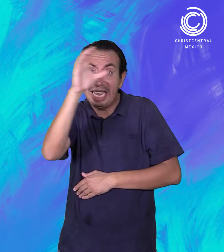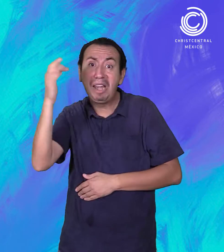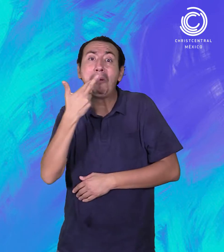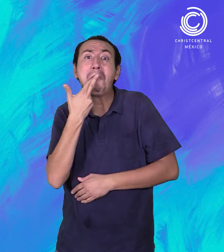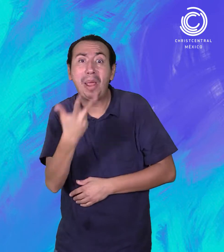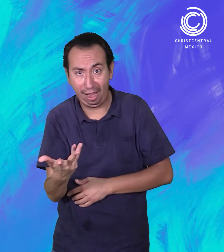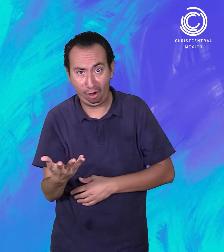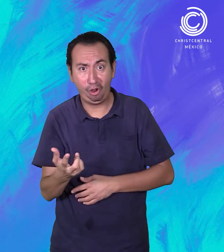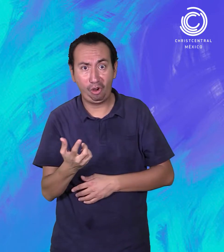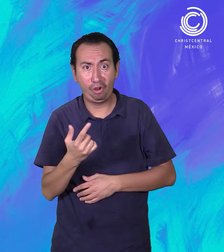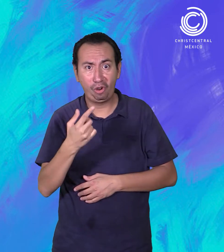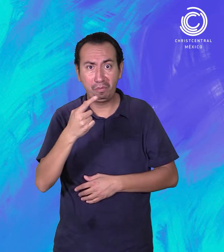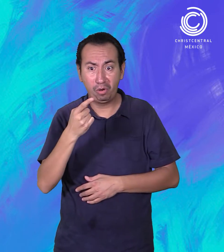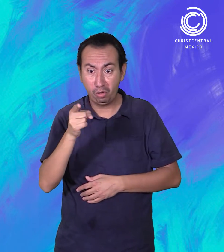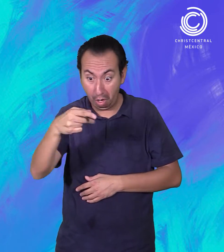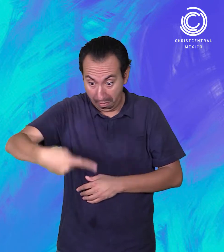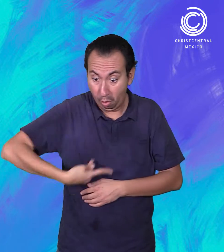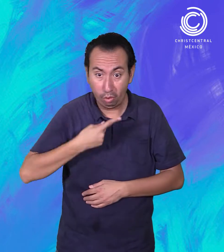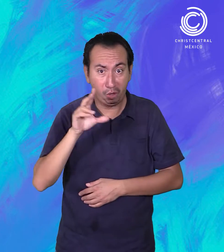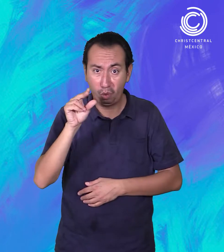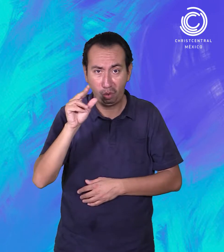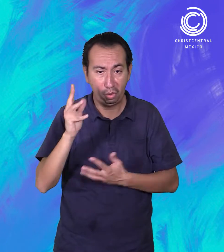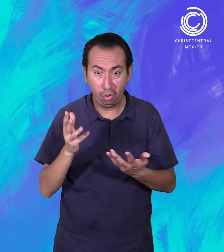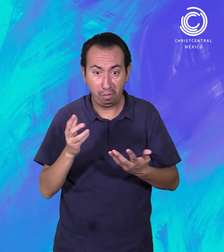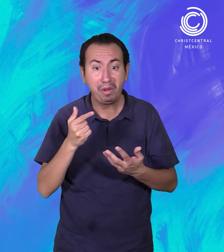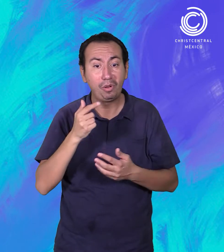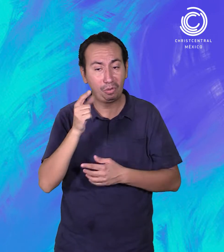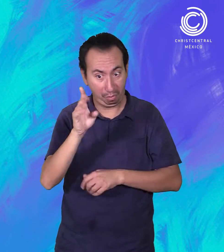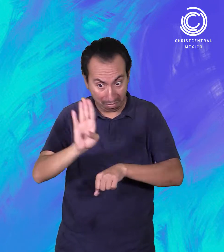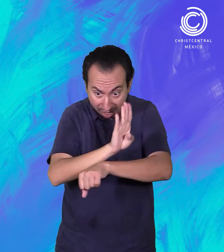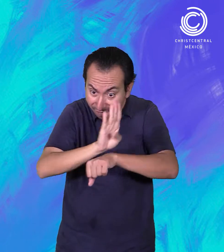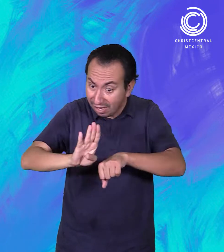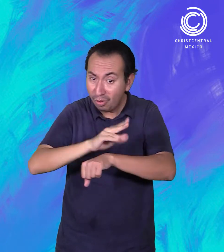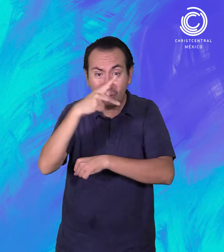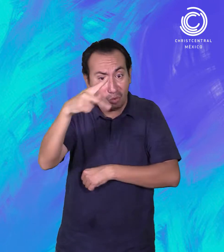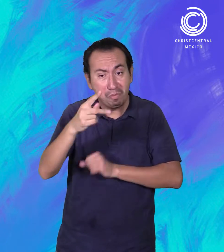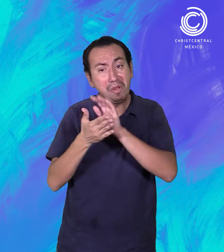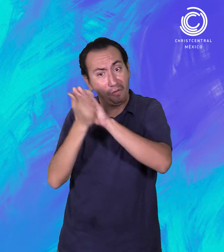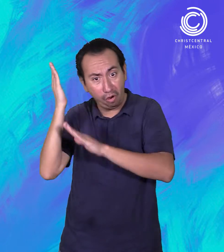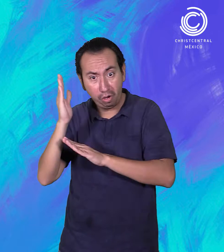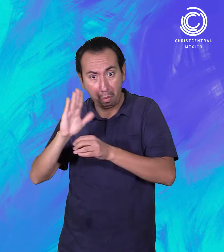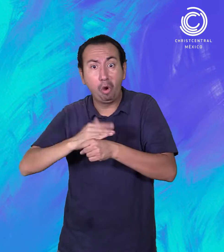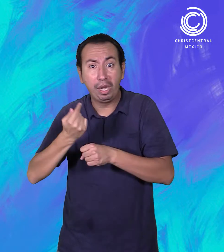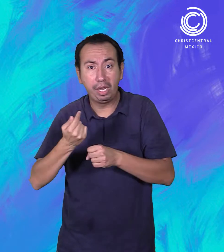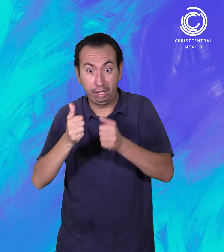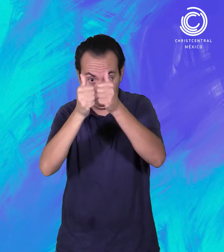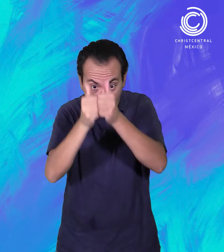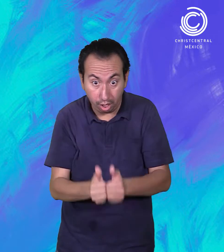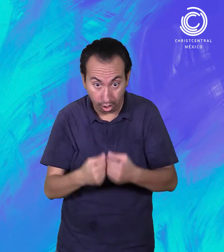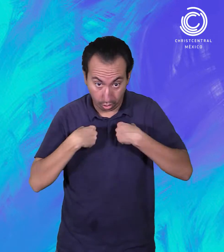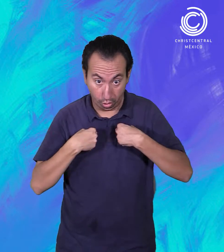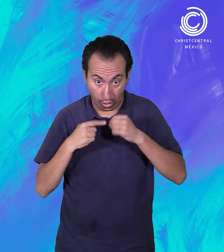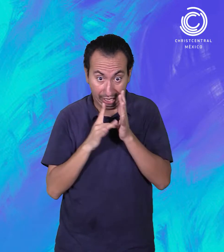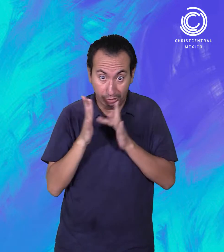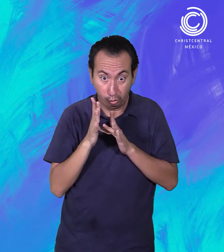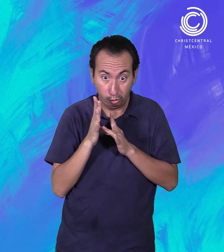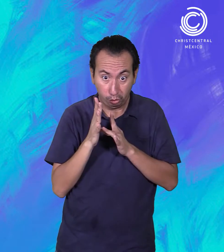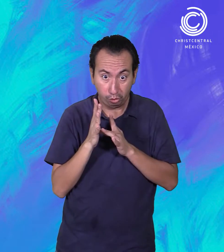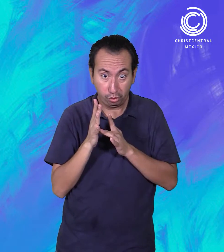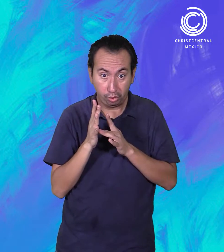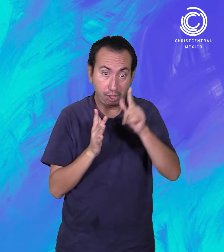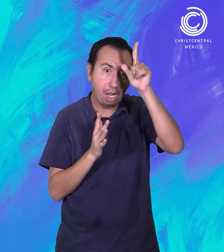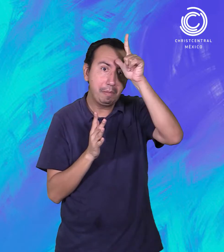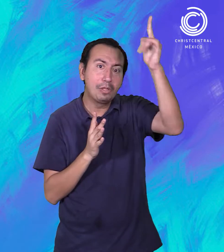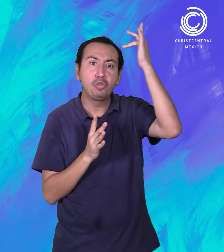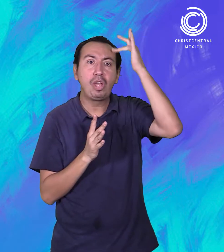Y me voy y no me preguntan a dónde voy. Y les conviene que yo me vaya. Porque si no me voy, está diciendo Jesús, entonces